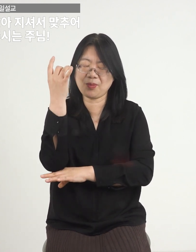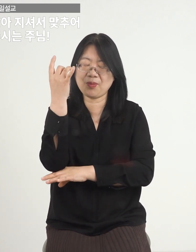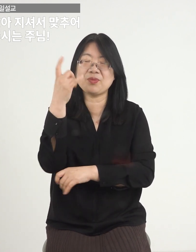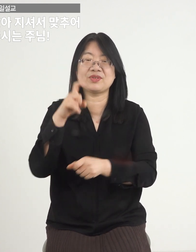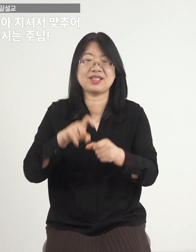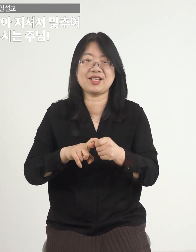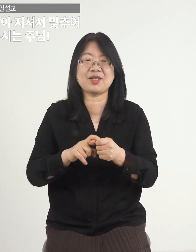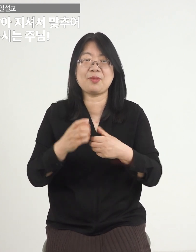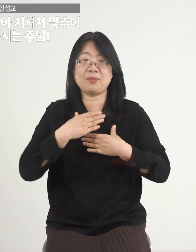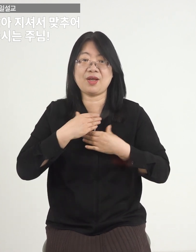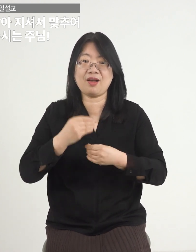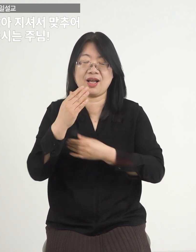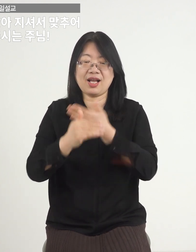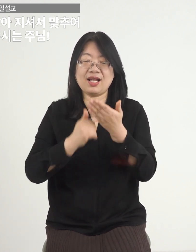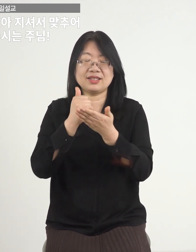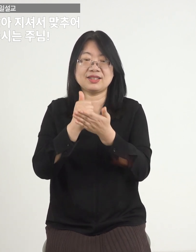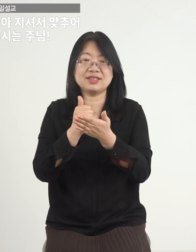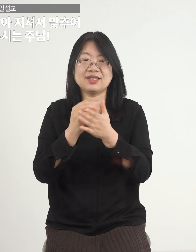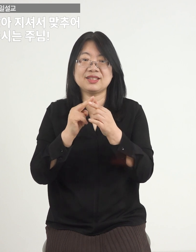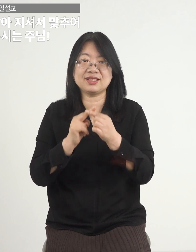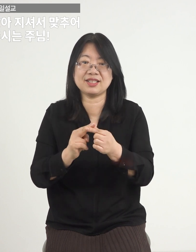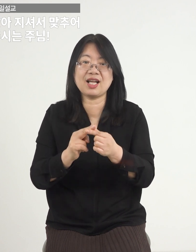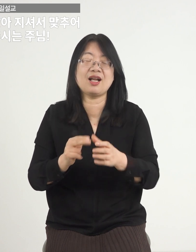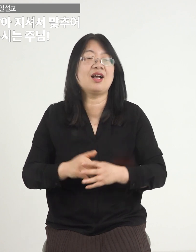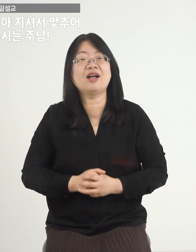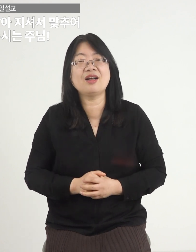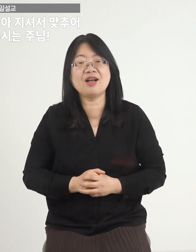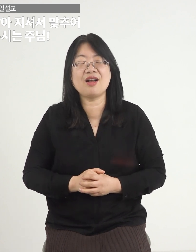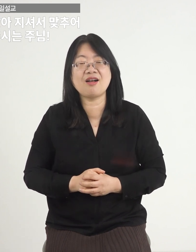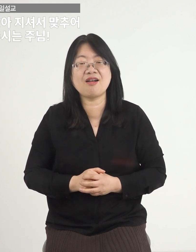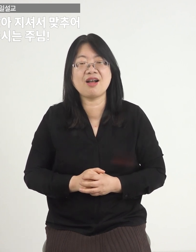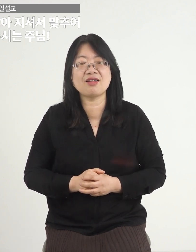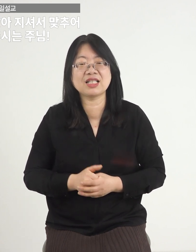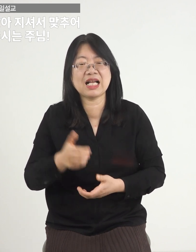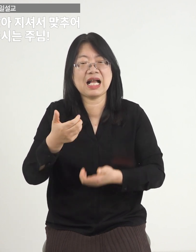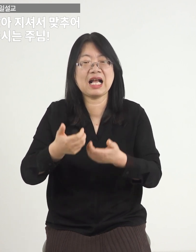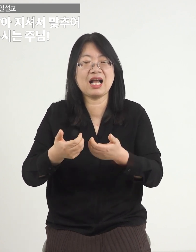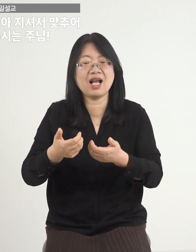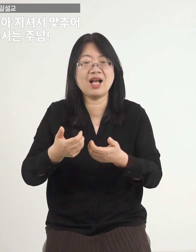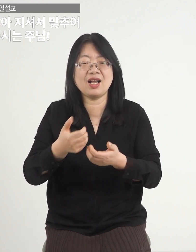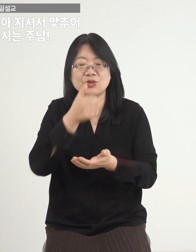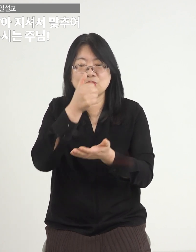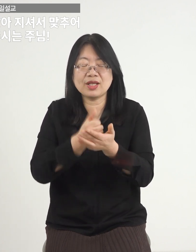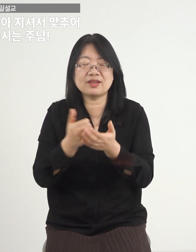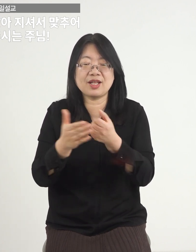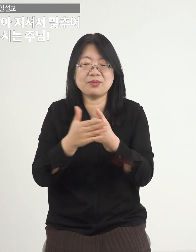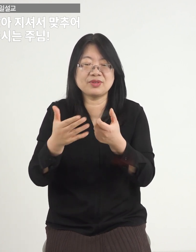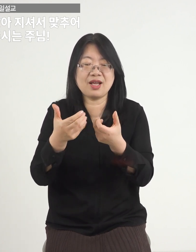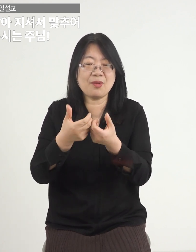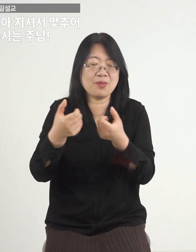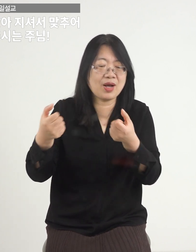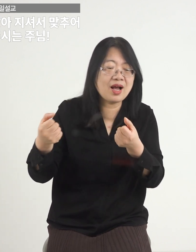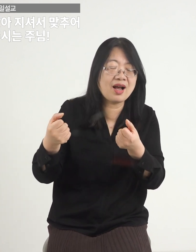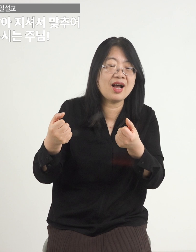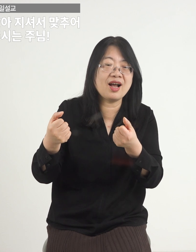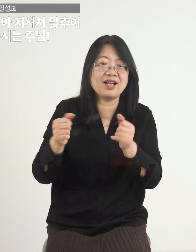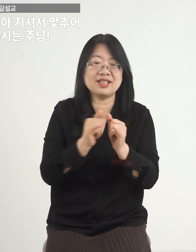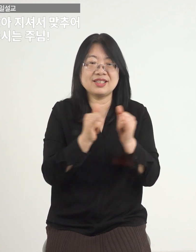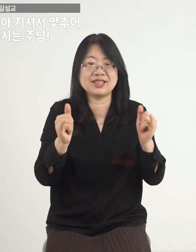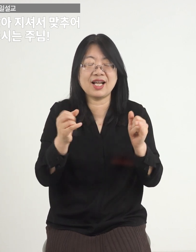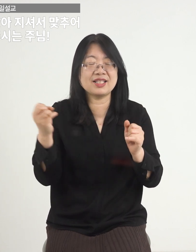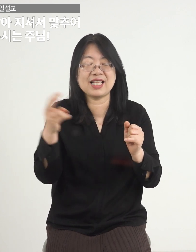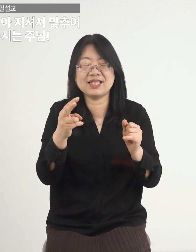평강, 하나님과 불목한 인류가 회복되는 평강을 얘기합니다. 그 일을